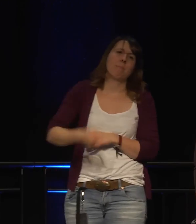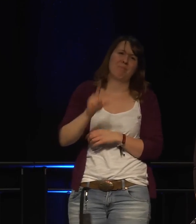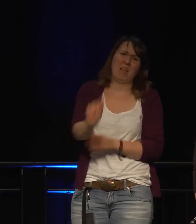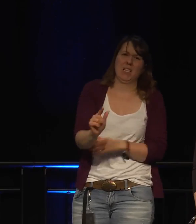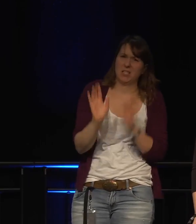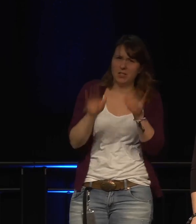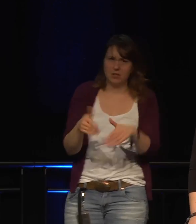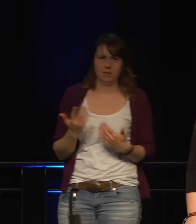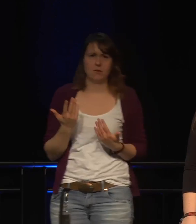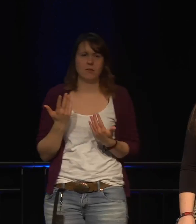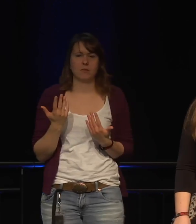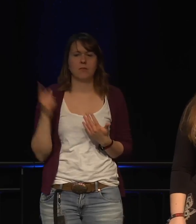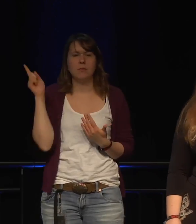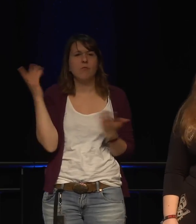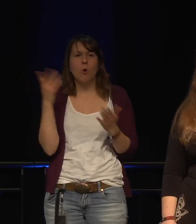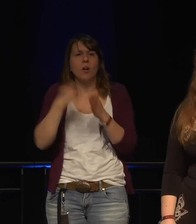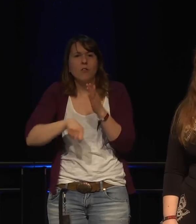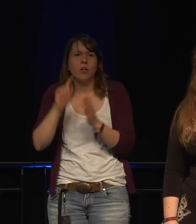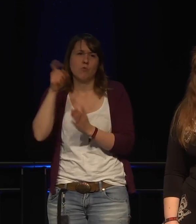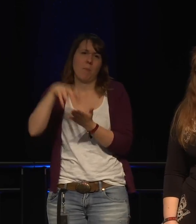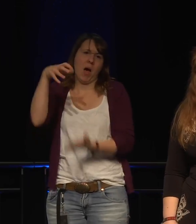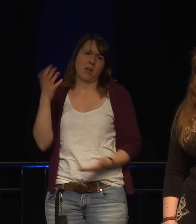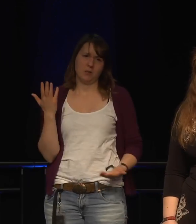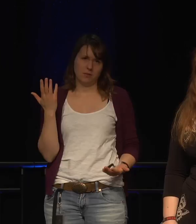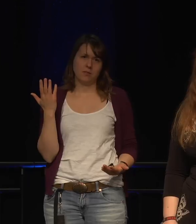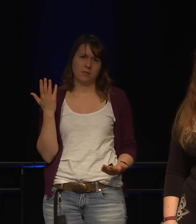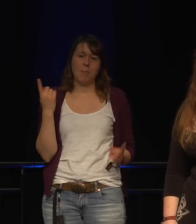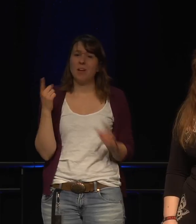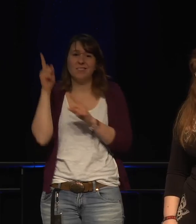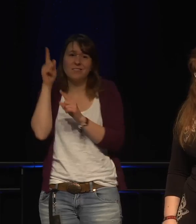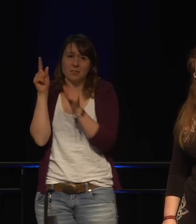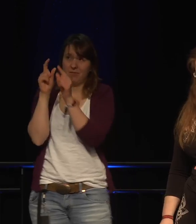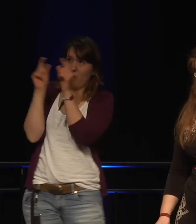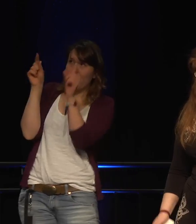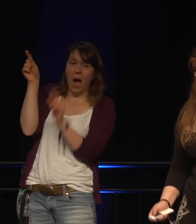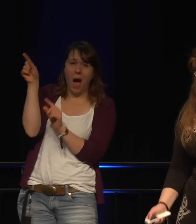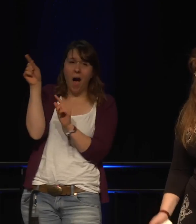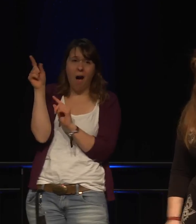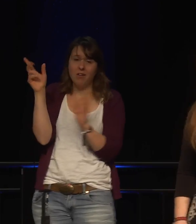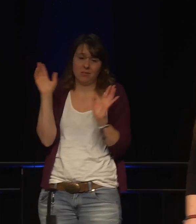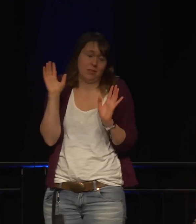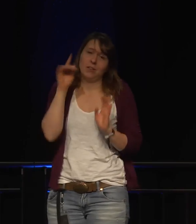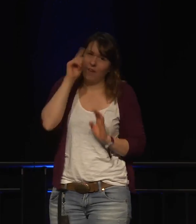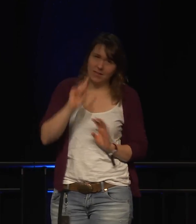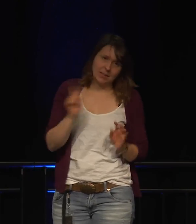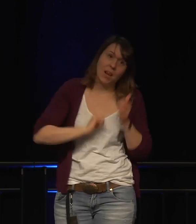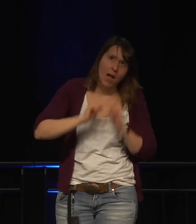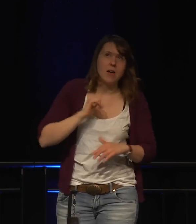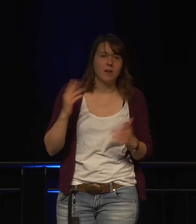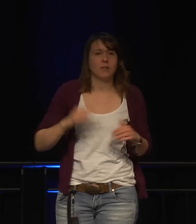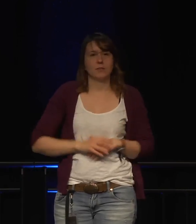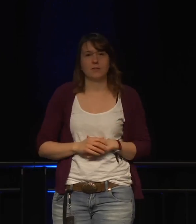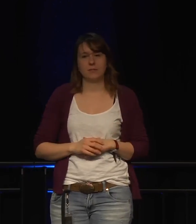barata. La compró en un supermercado. Pero no conocemos el nombre del productor en este caso.